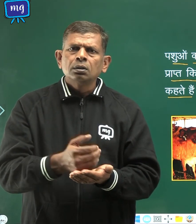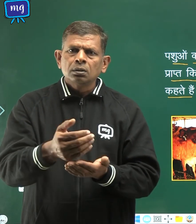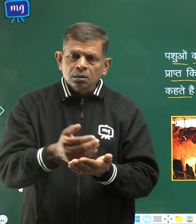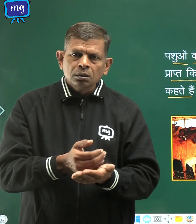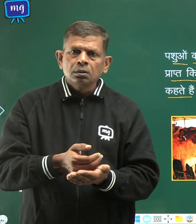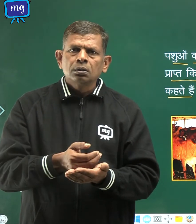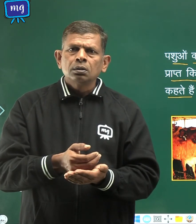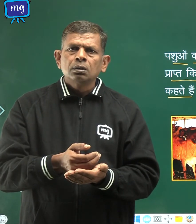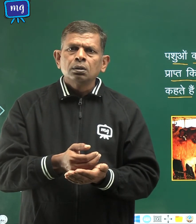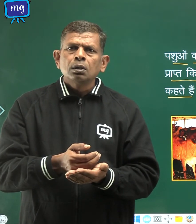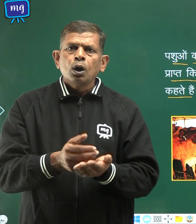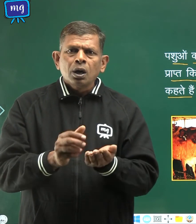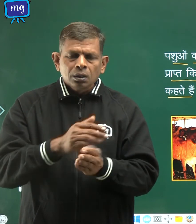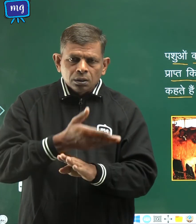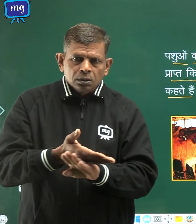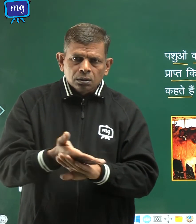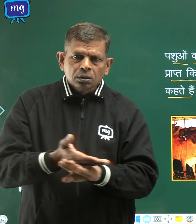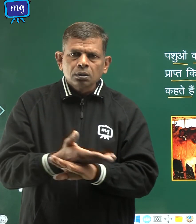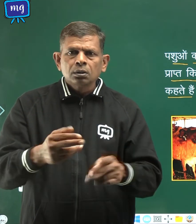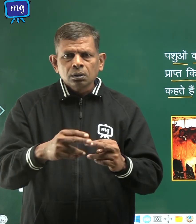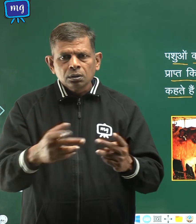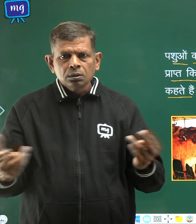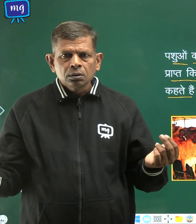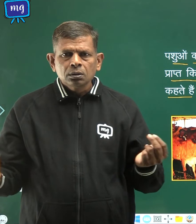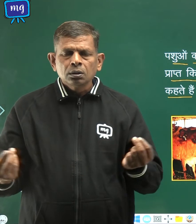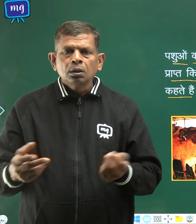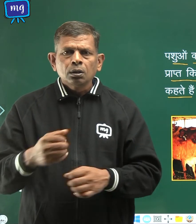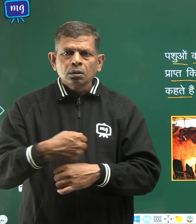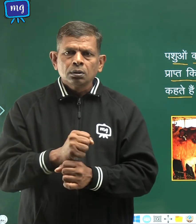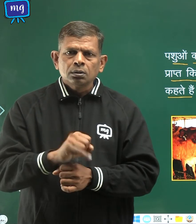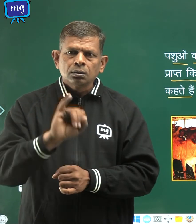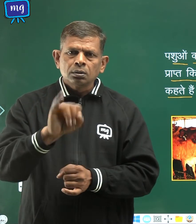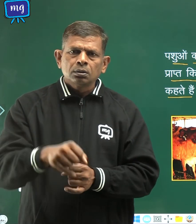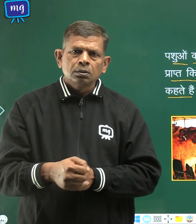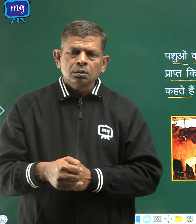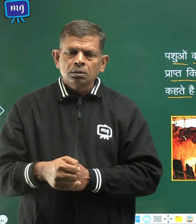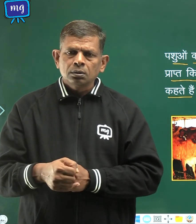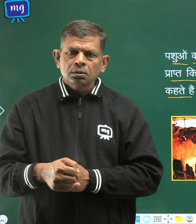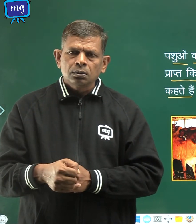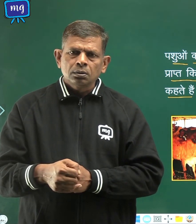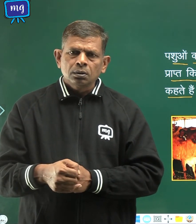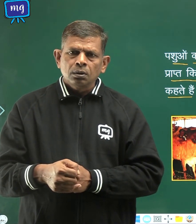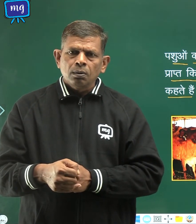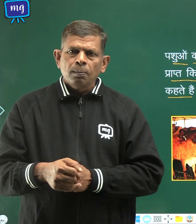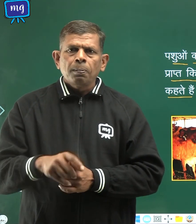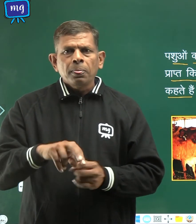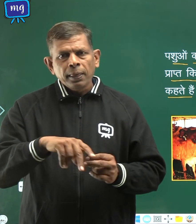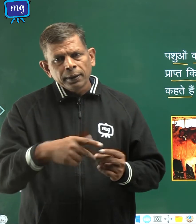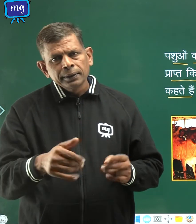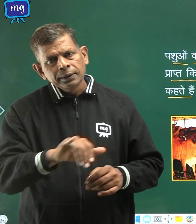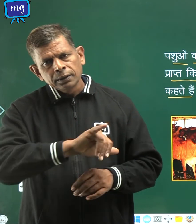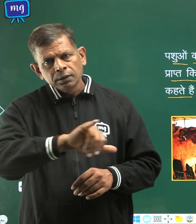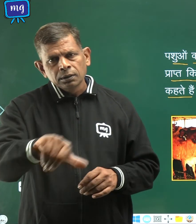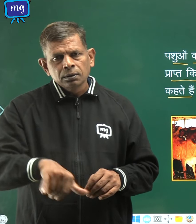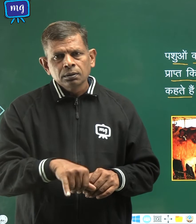दही, मक्खन आदि बनाए जाते हैं। इसी तरह से